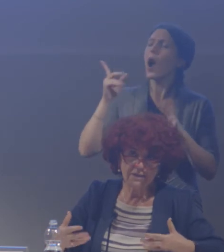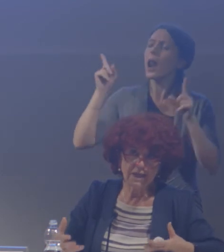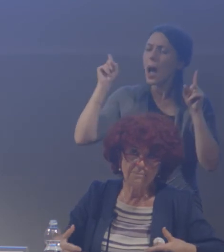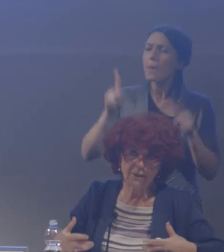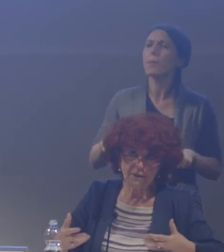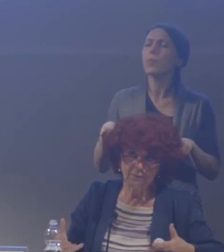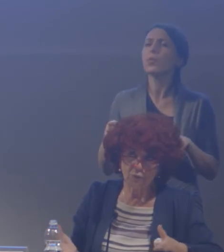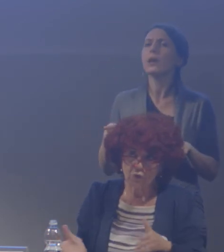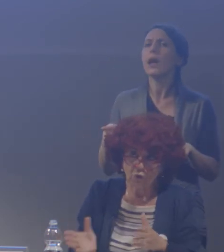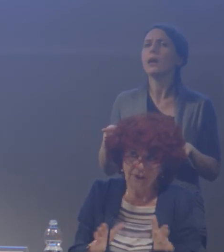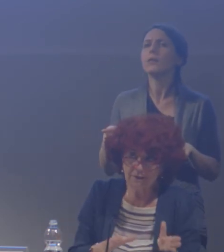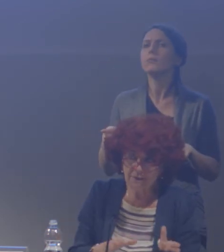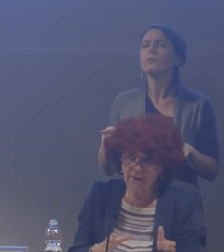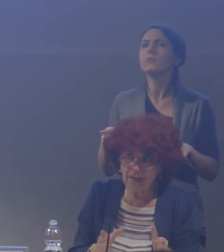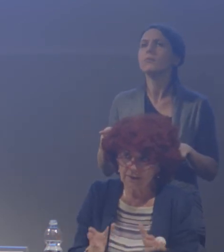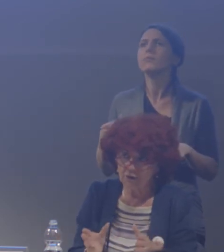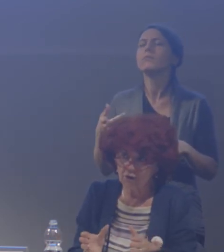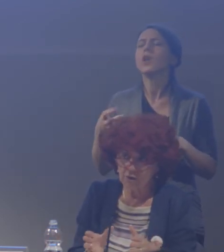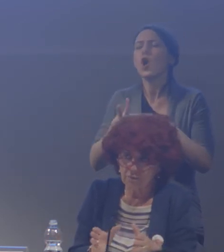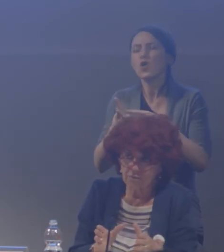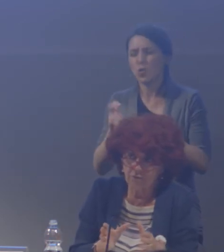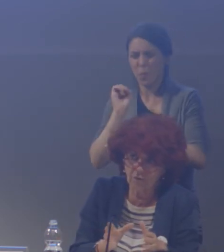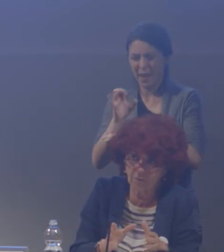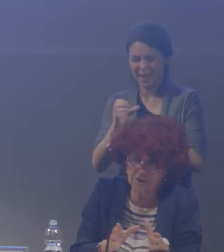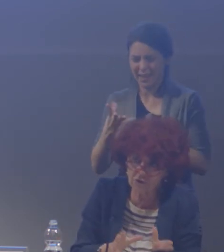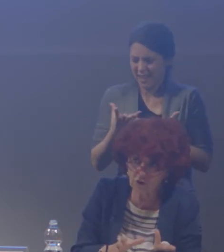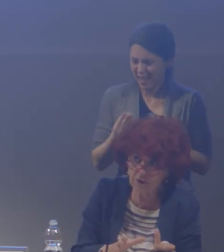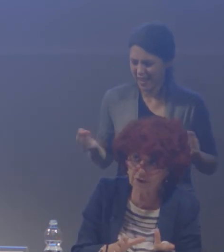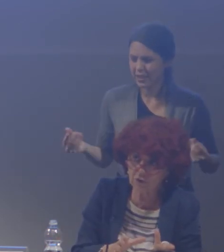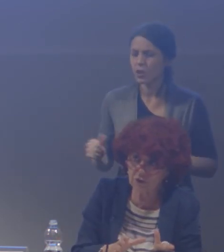avere sempre di più strumenti didattici,